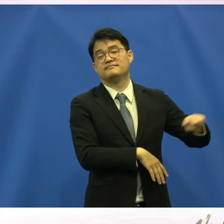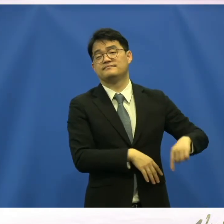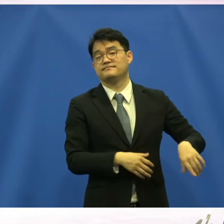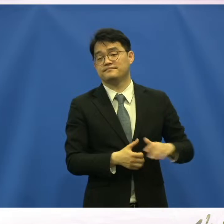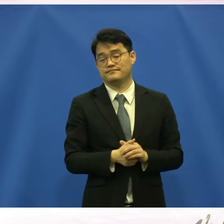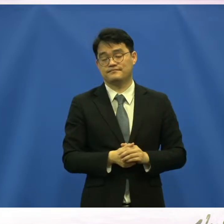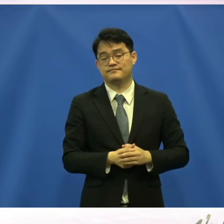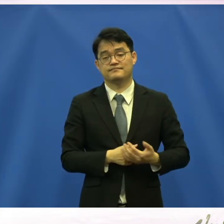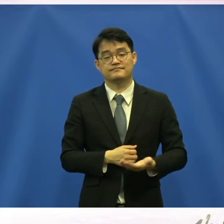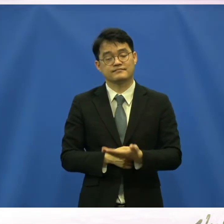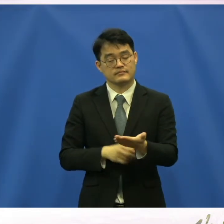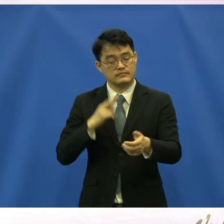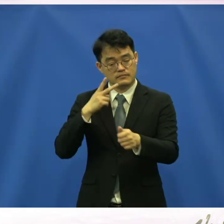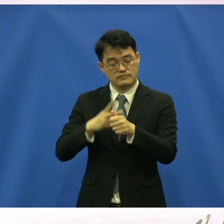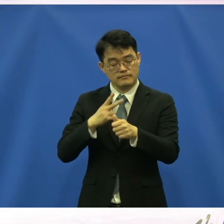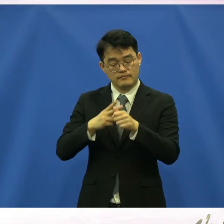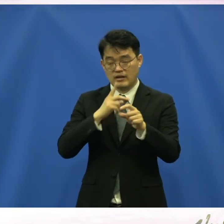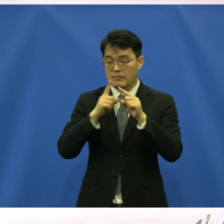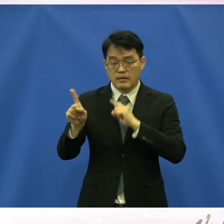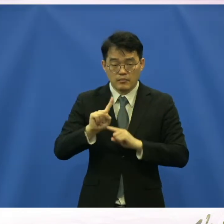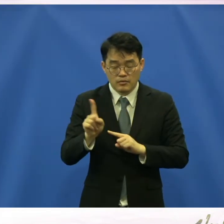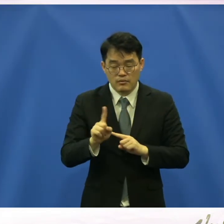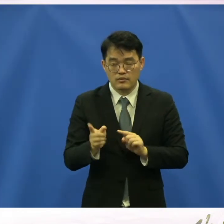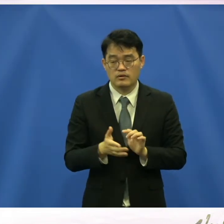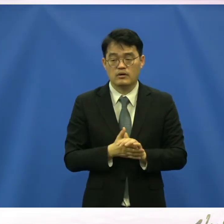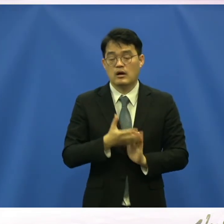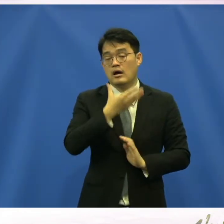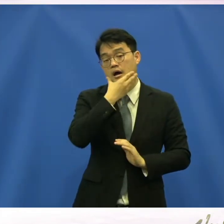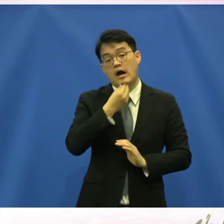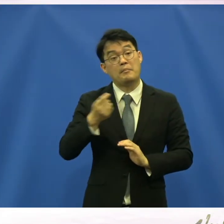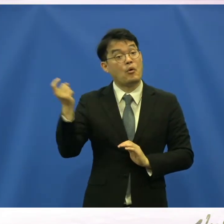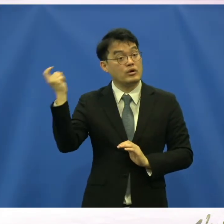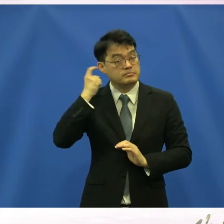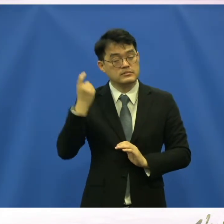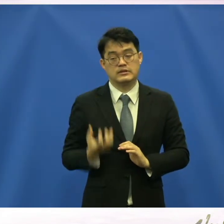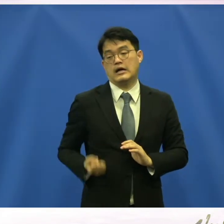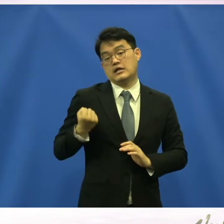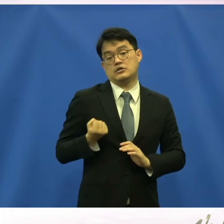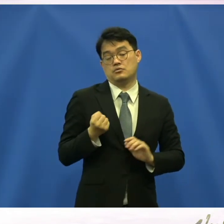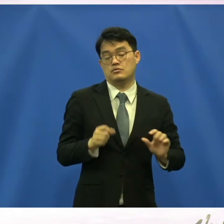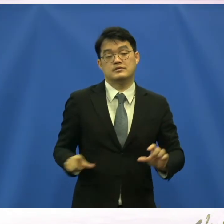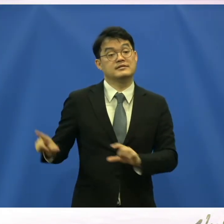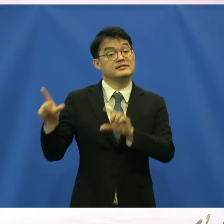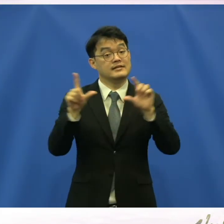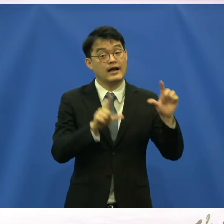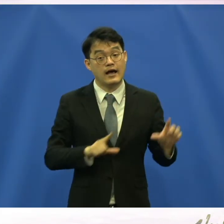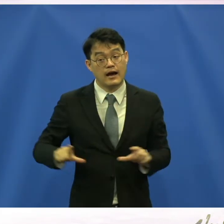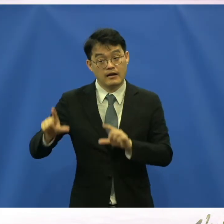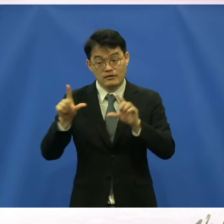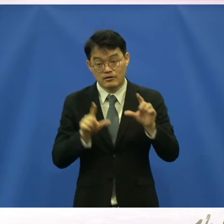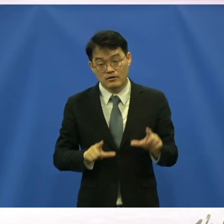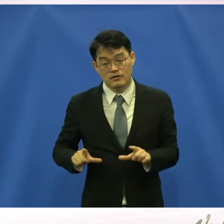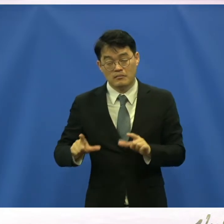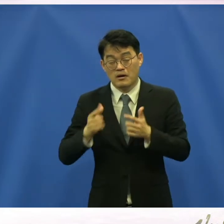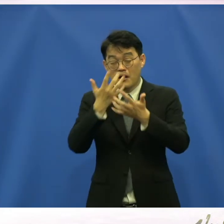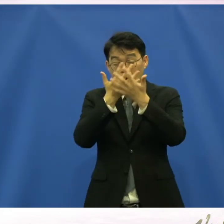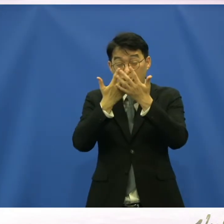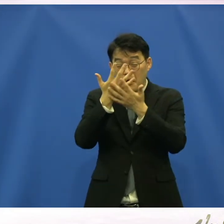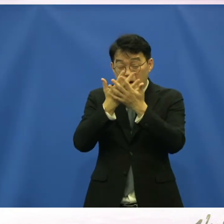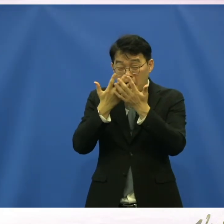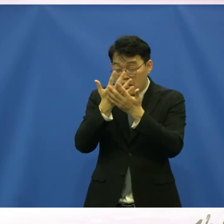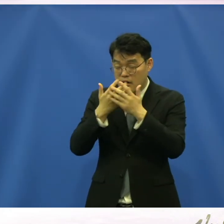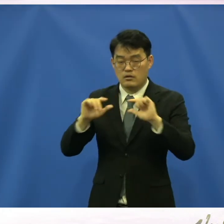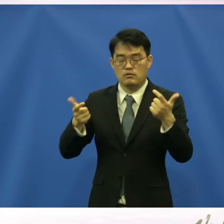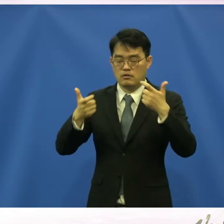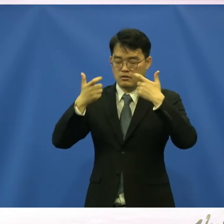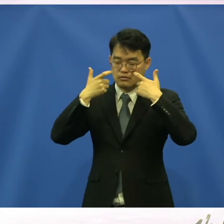바울이 우리에게 무엇을 말씀하고 싶어 합니까? 복음 안에서 사는 삶에는 사변적인 게 아니라는 거예요. 애매모호한 말장난이 아니라는 거예요. 워드플레이하고 있는 게 아니에요,